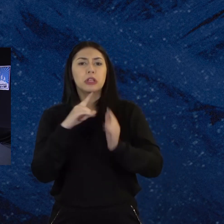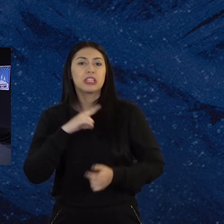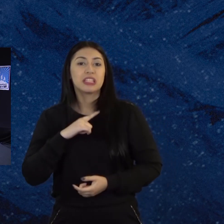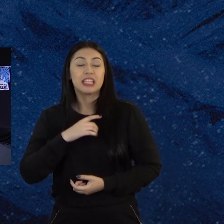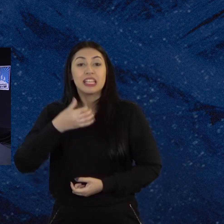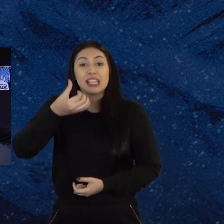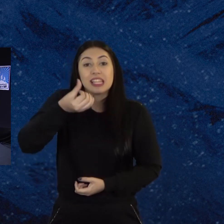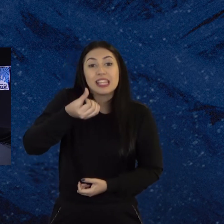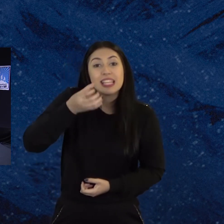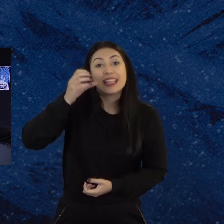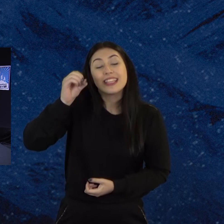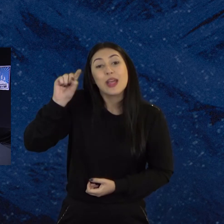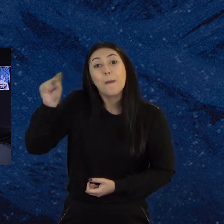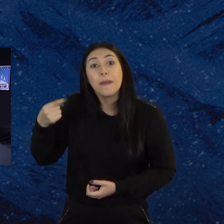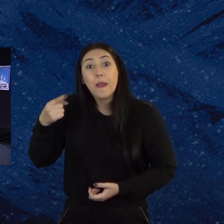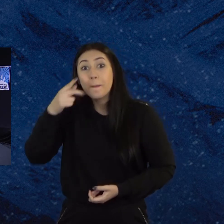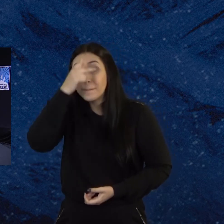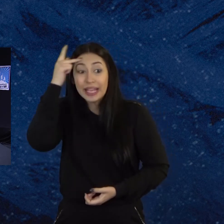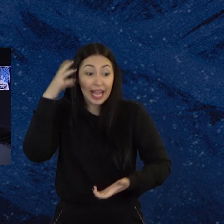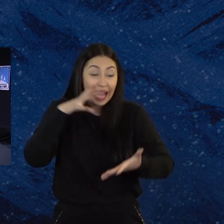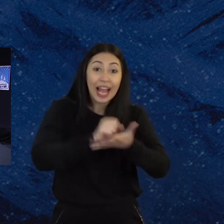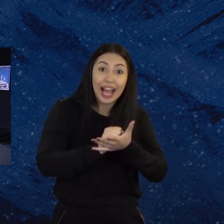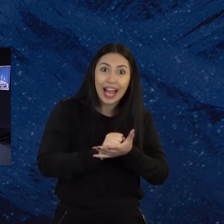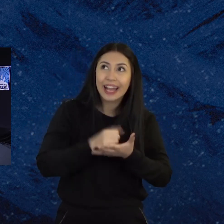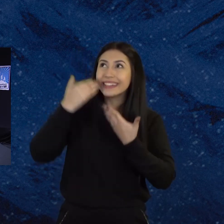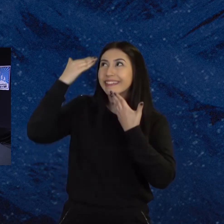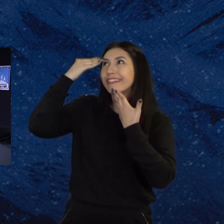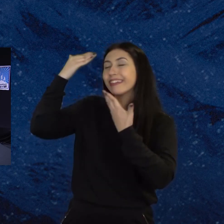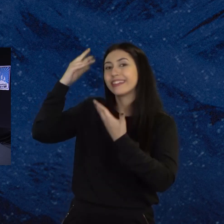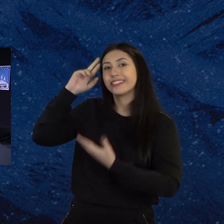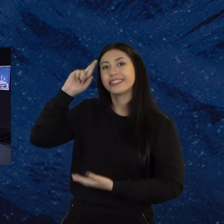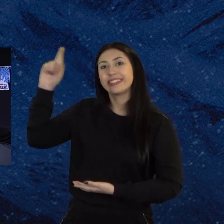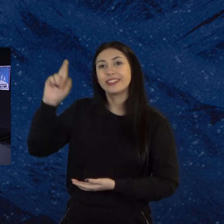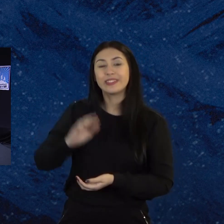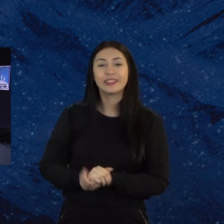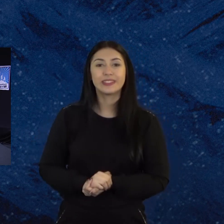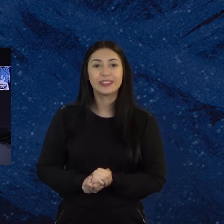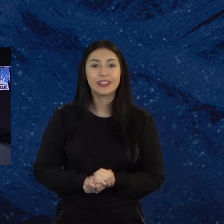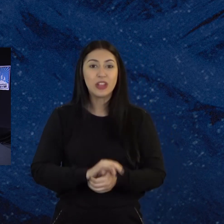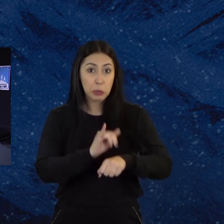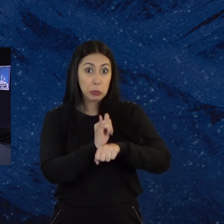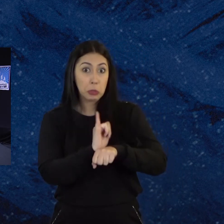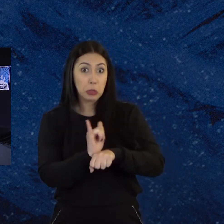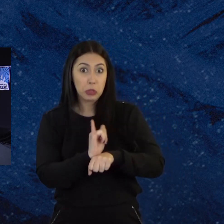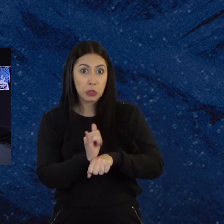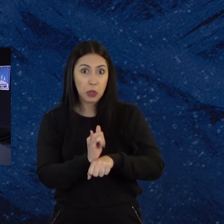mil inscritos, hein? Graças ao Senhor. Amém. Canal do Instituto Vida para